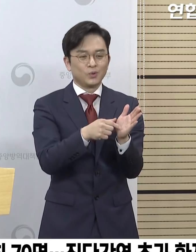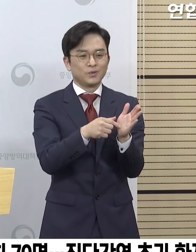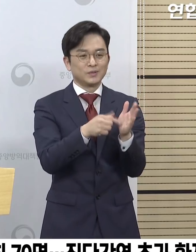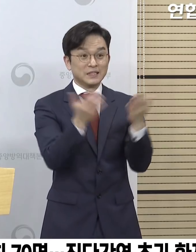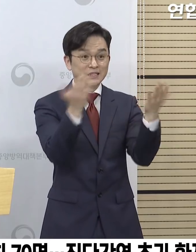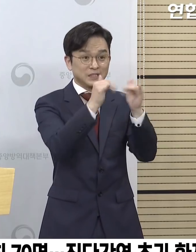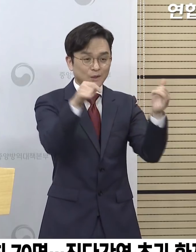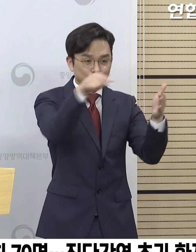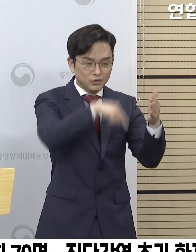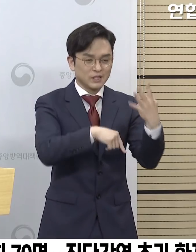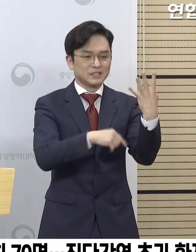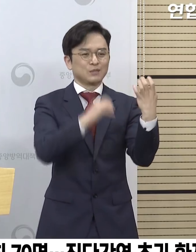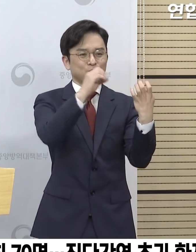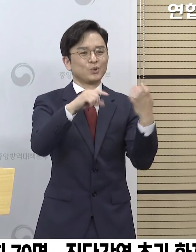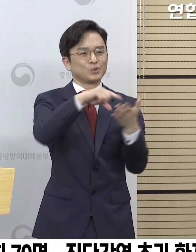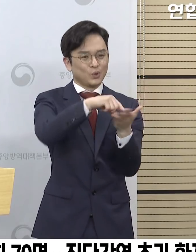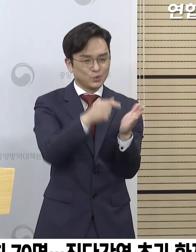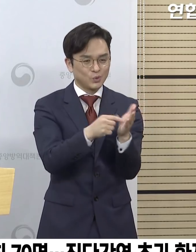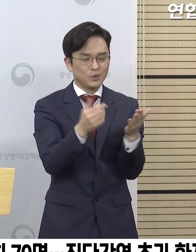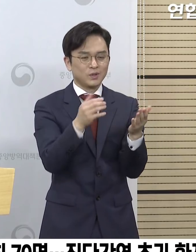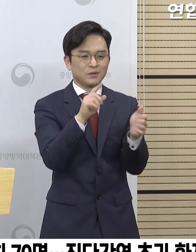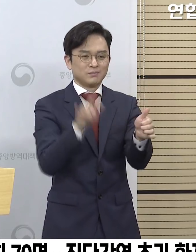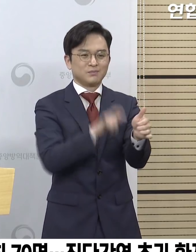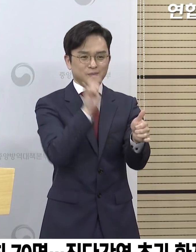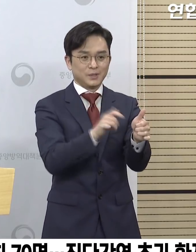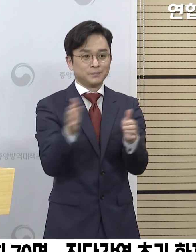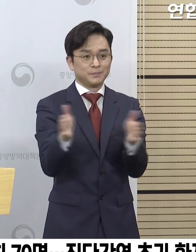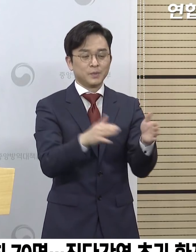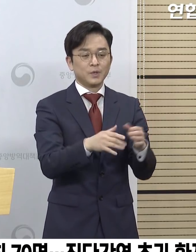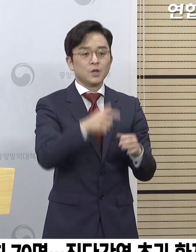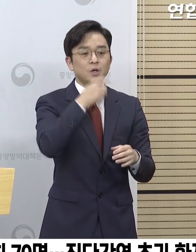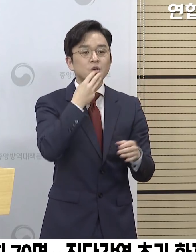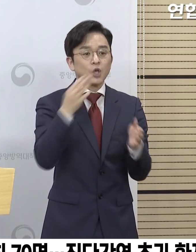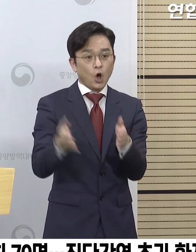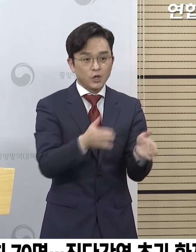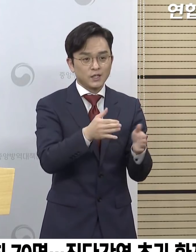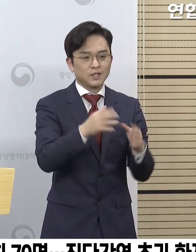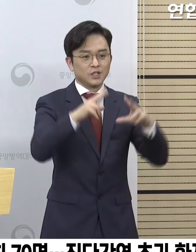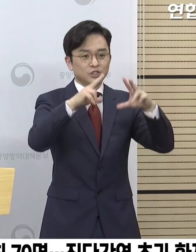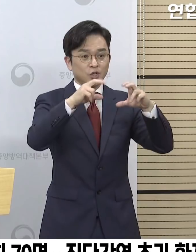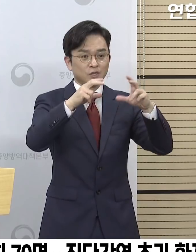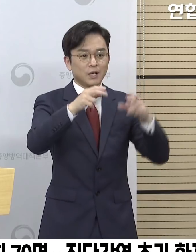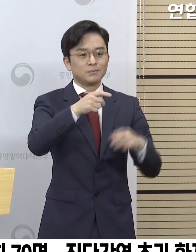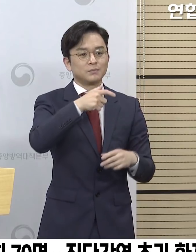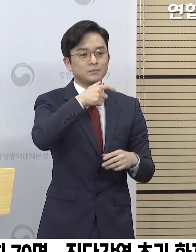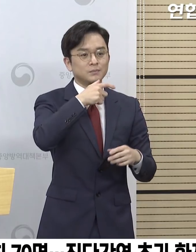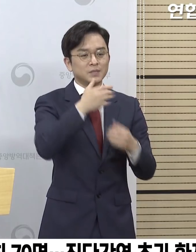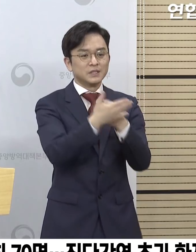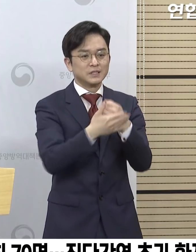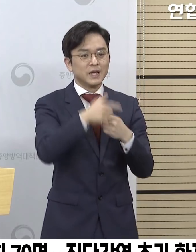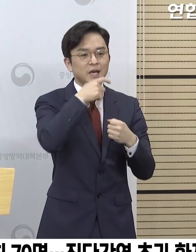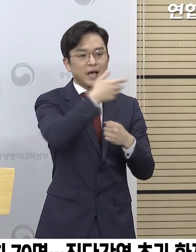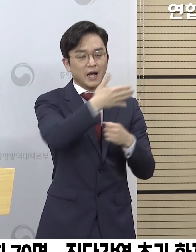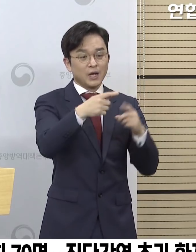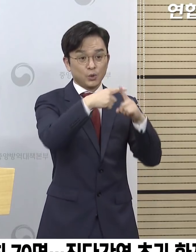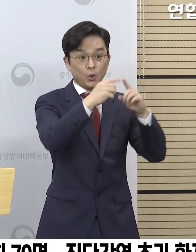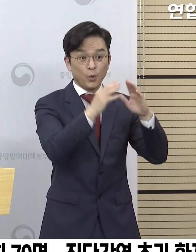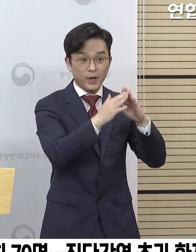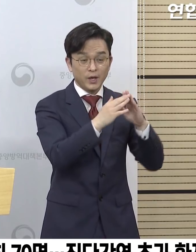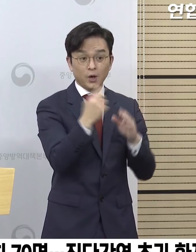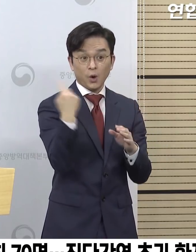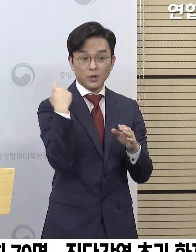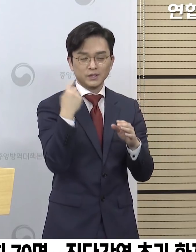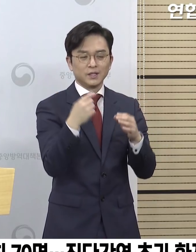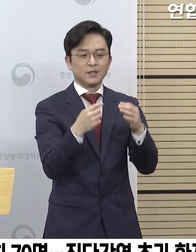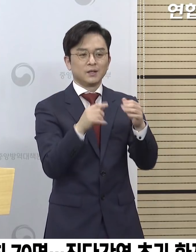상황입니다. 경기에서는 성남시 수정구 소재의 은혜강 교회 관련돼서 전일 대비